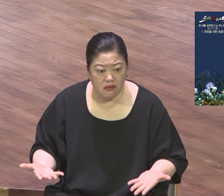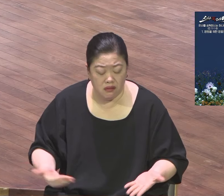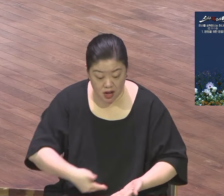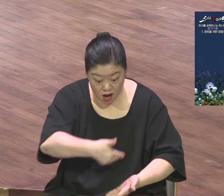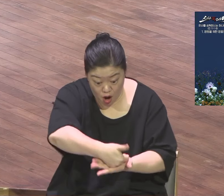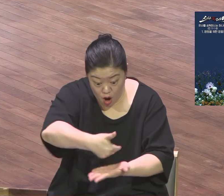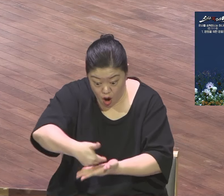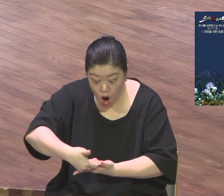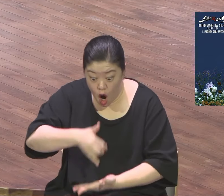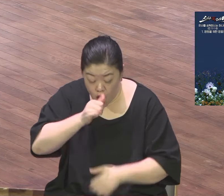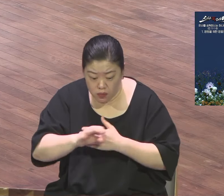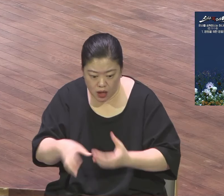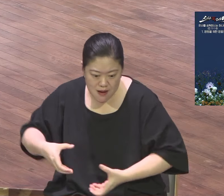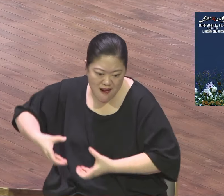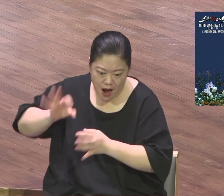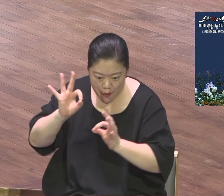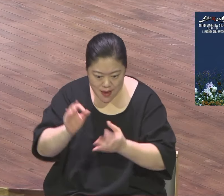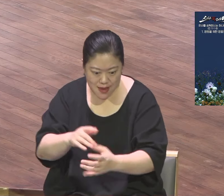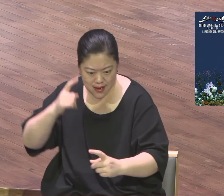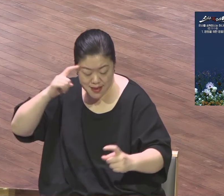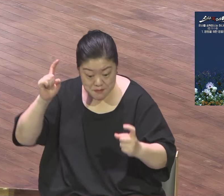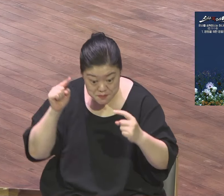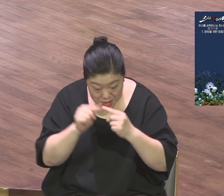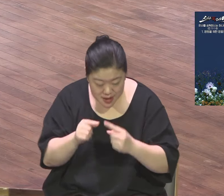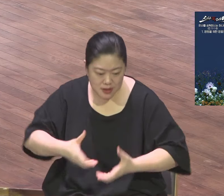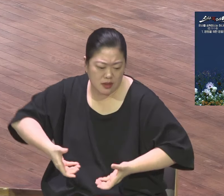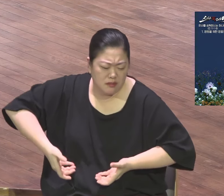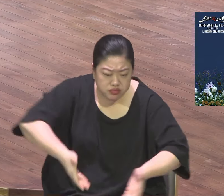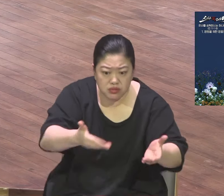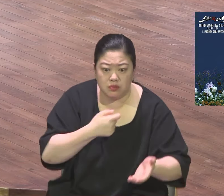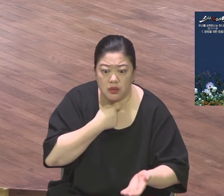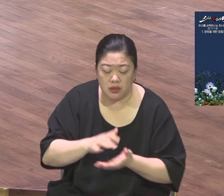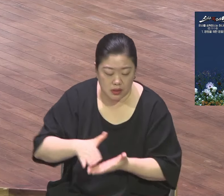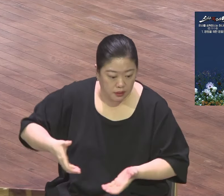그거 아셔야 돼요. 하나님이 안 주시는 이유를 알아야 돼요.